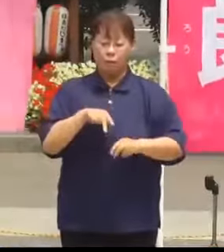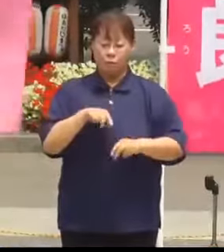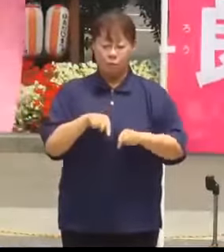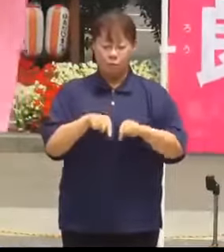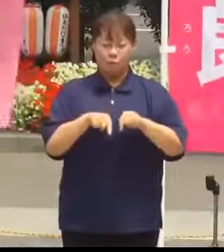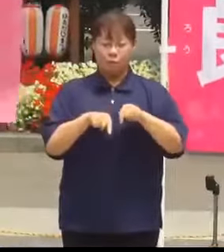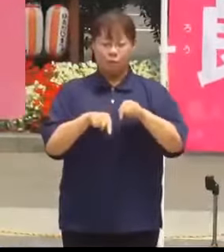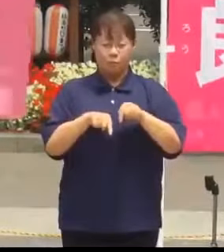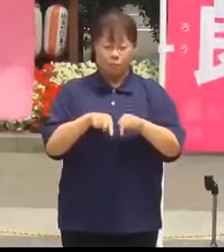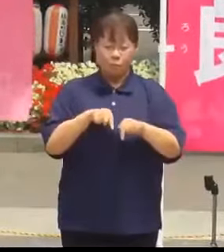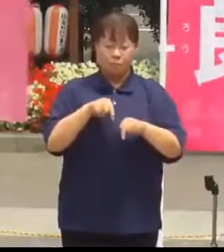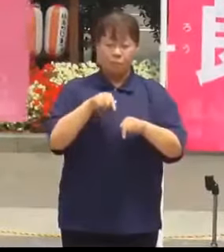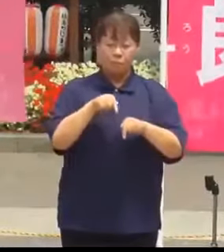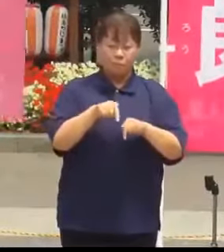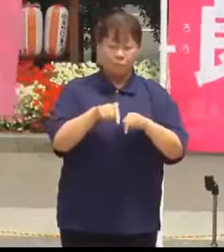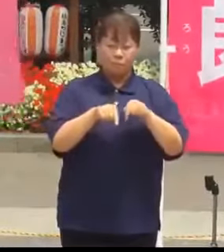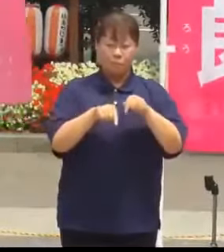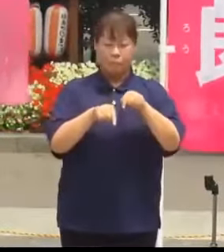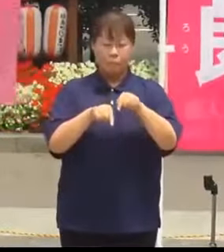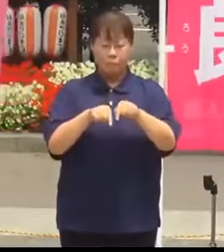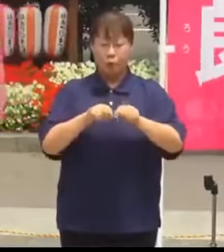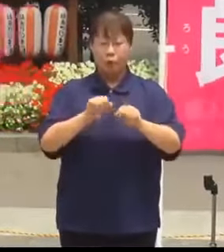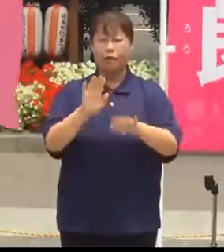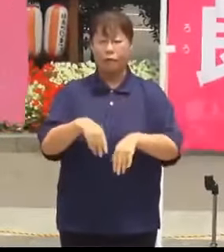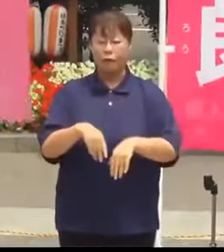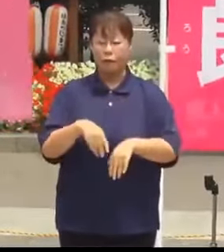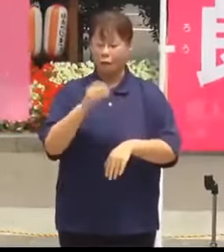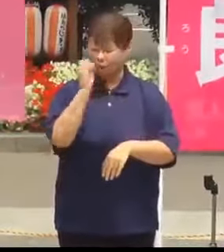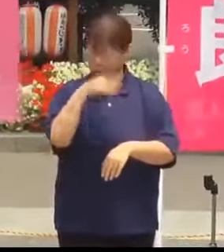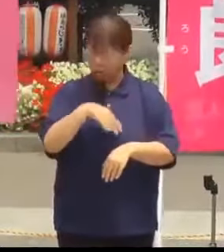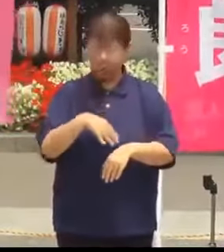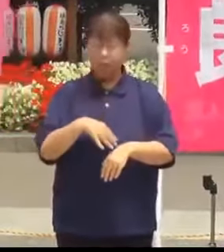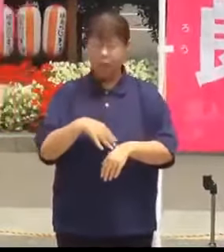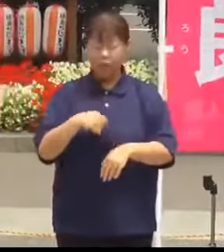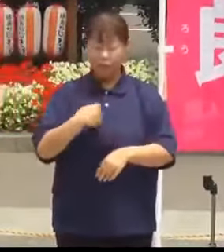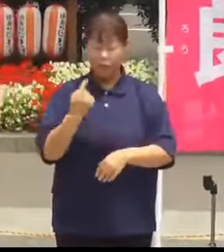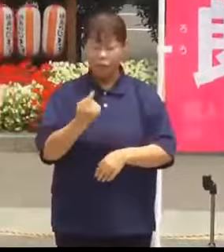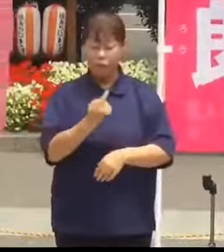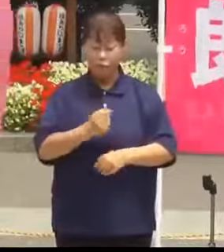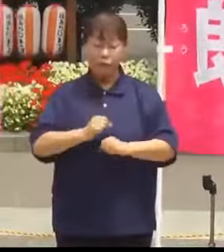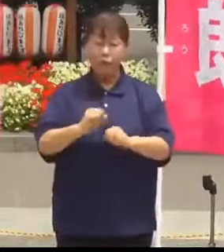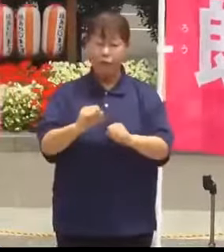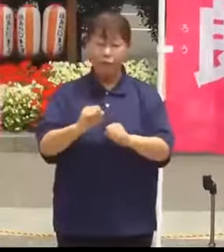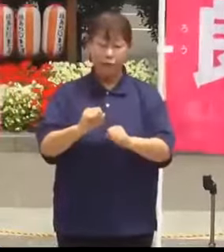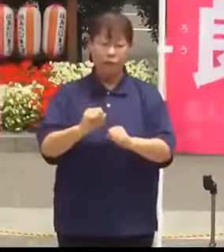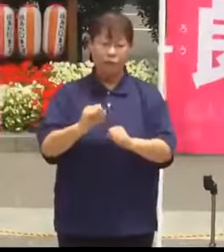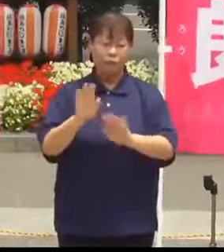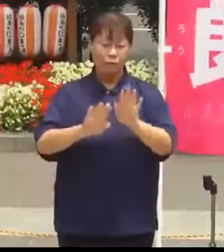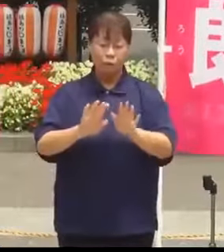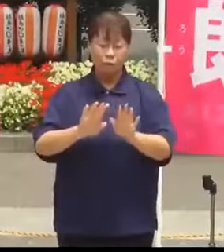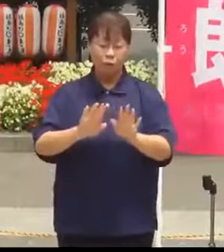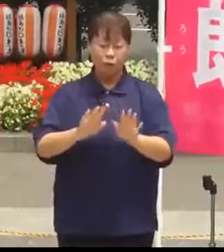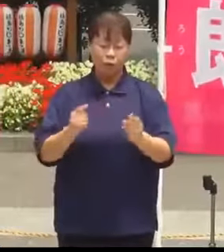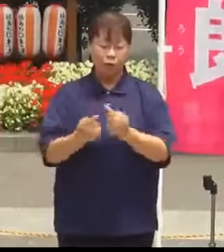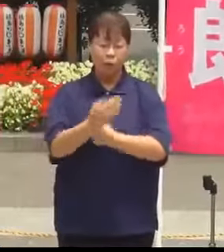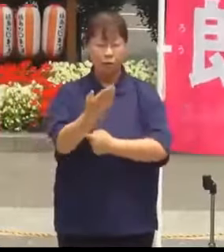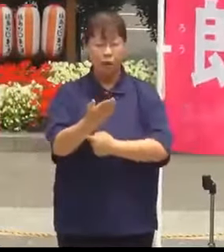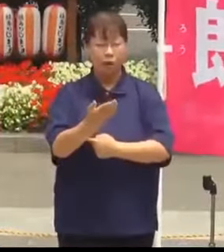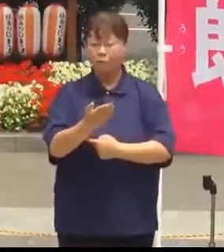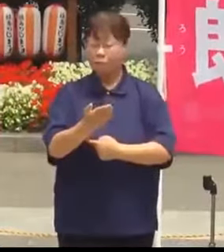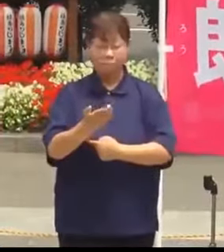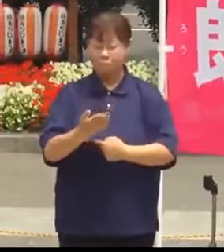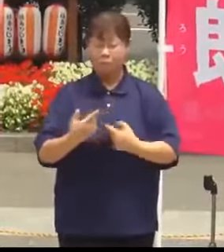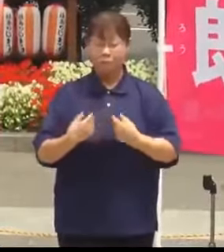ことみっともない自分1人でやって何か変わる変わらない採血